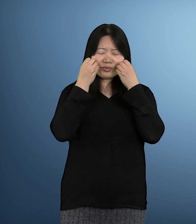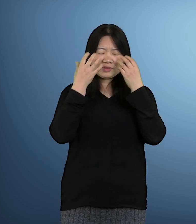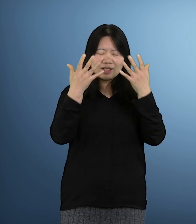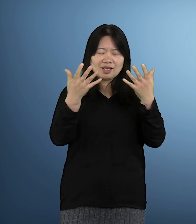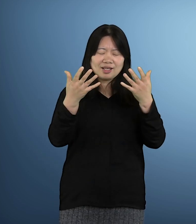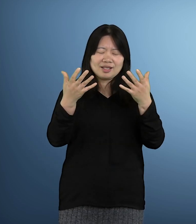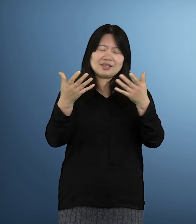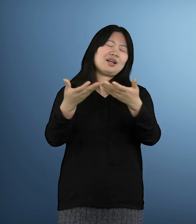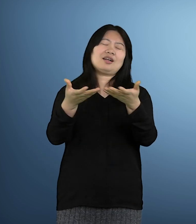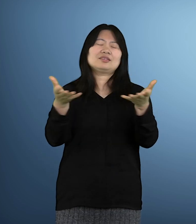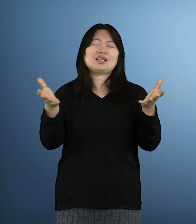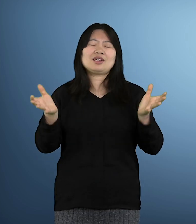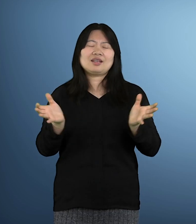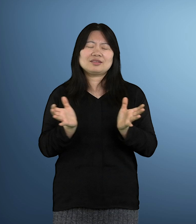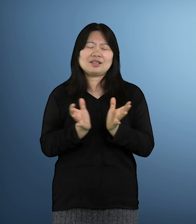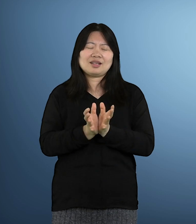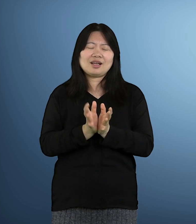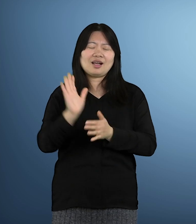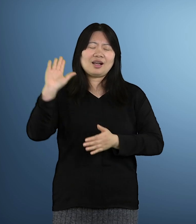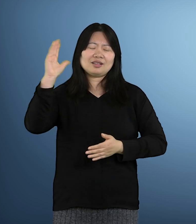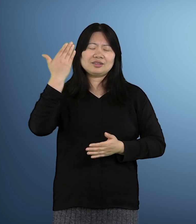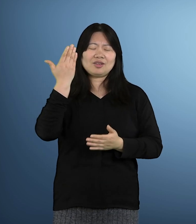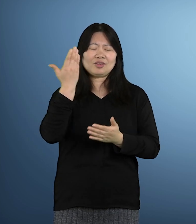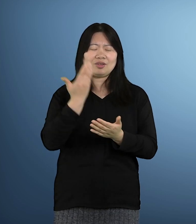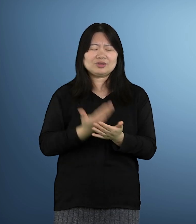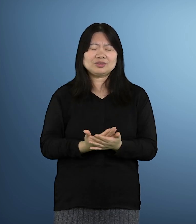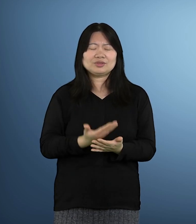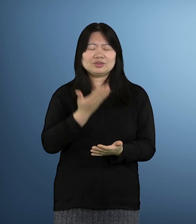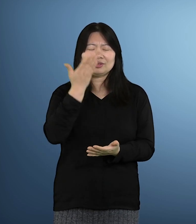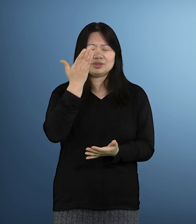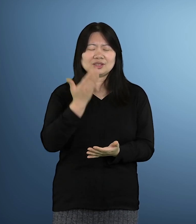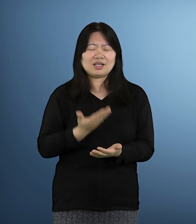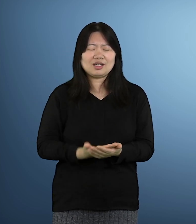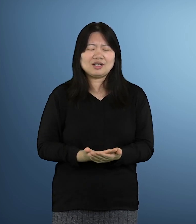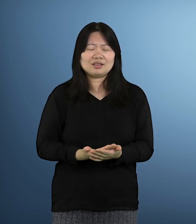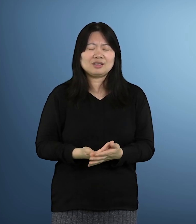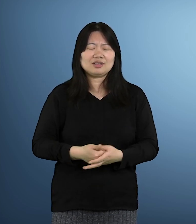새 부대가 되게 하여